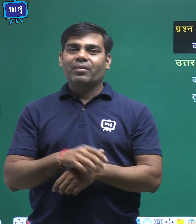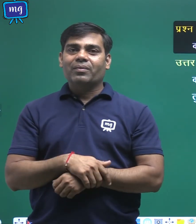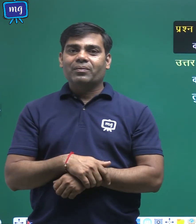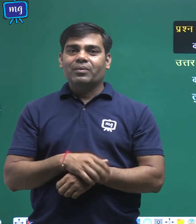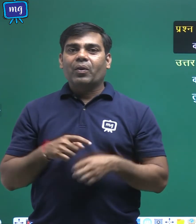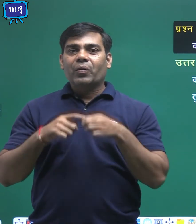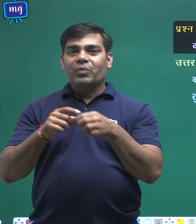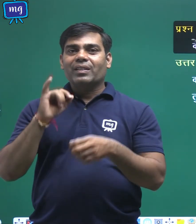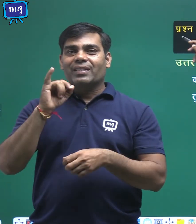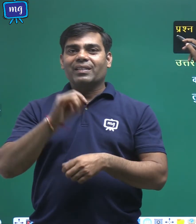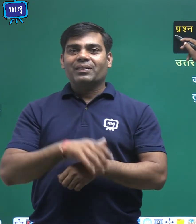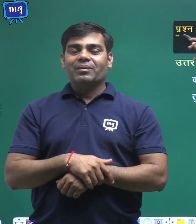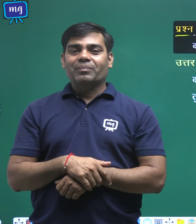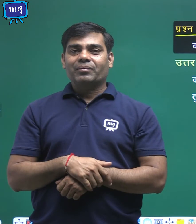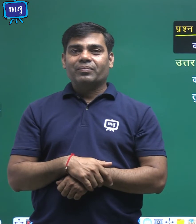प्रश्न 6,